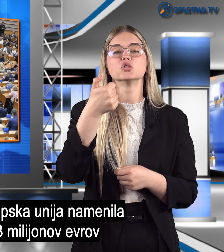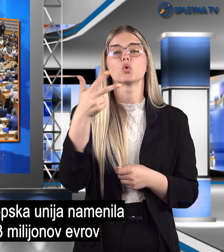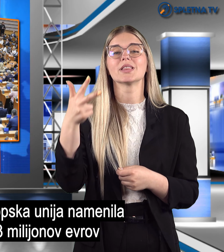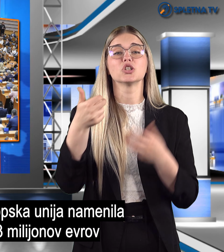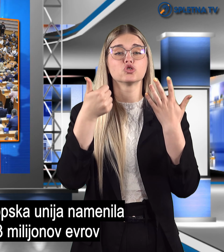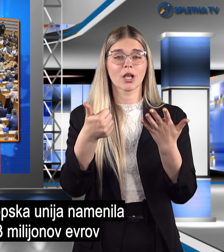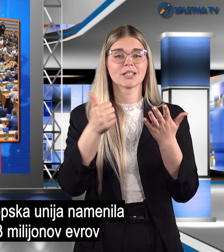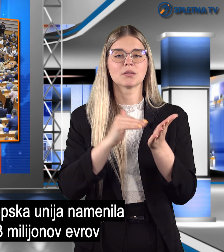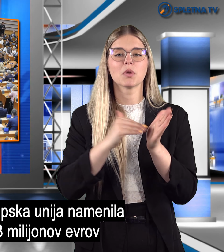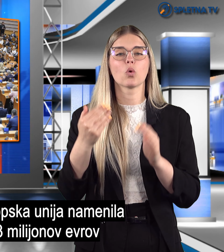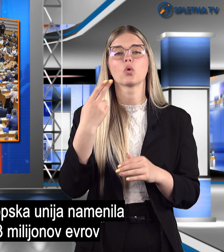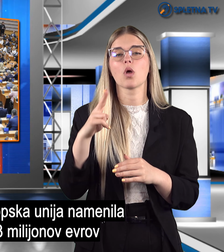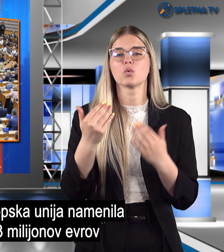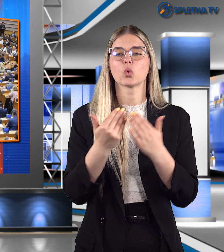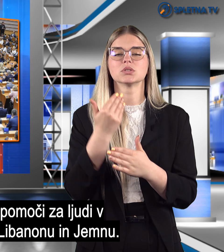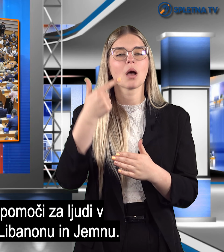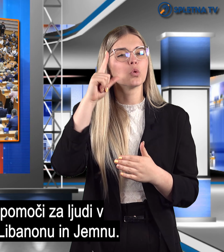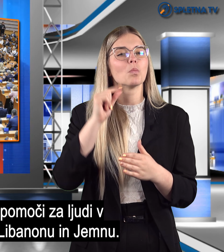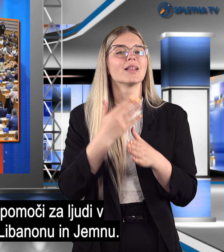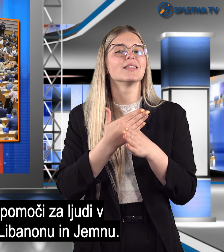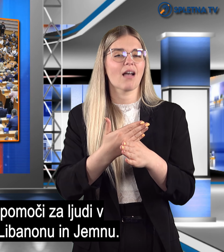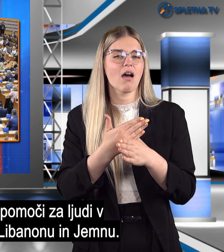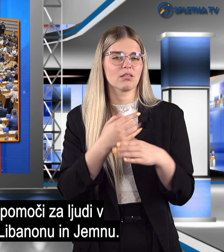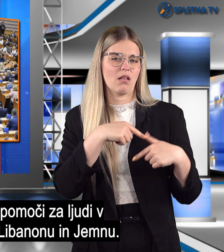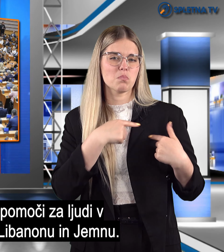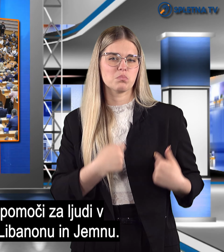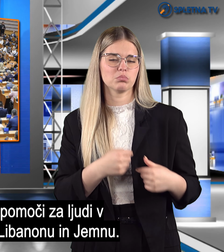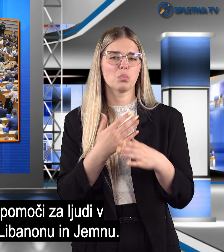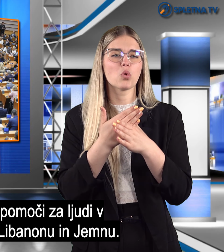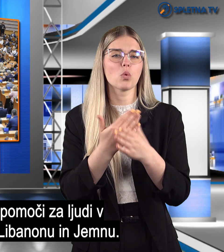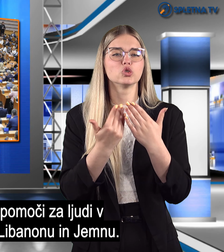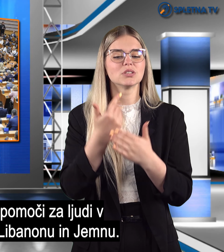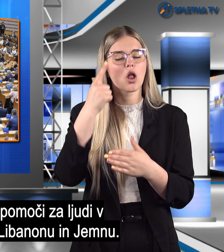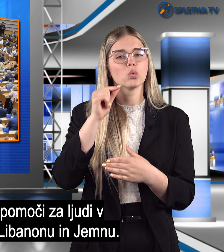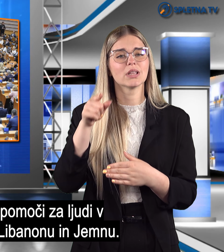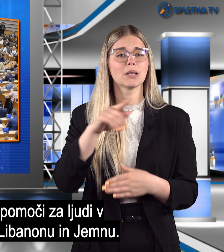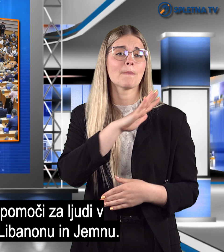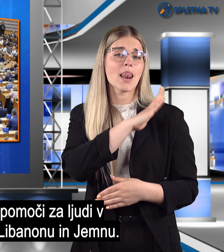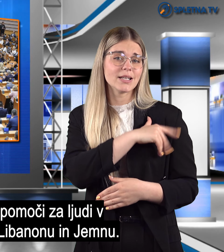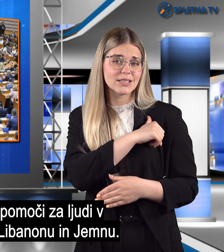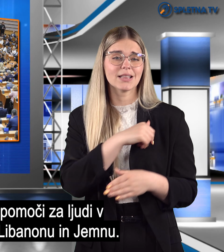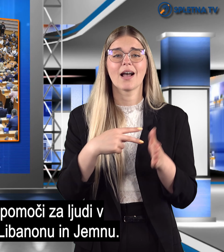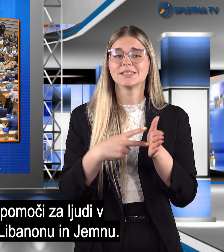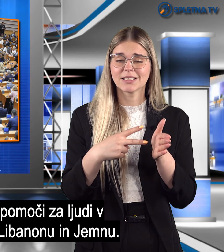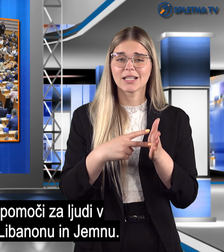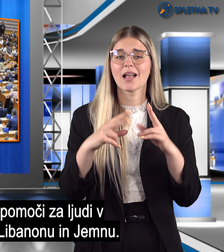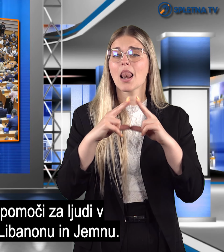dodatnih 163 milijonov evrov humanitarne pomoči za ljudi v Palestini, Siriji, Libanonu in